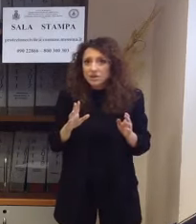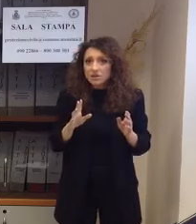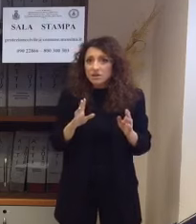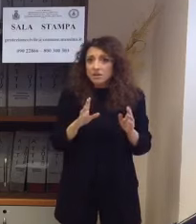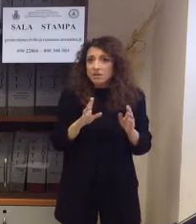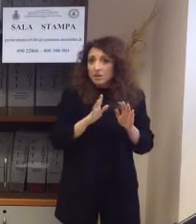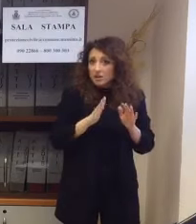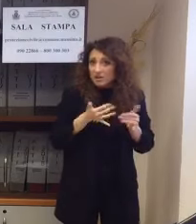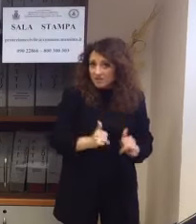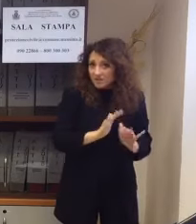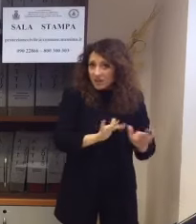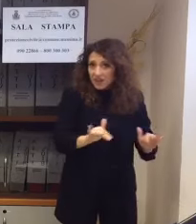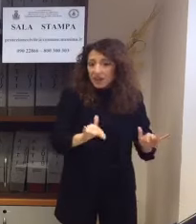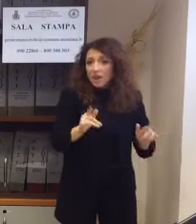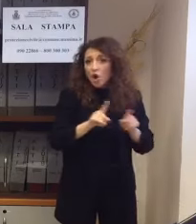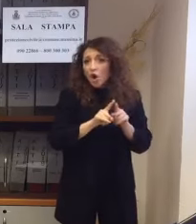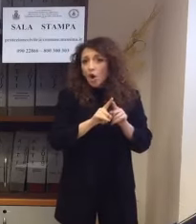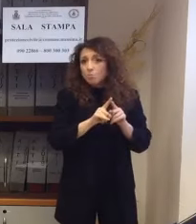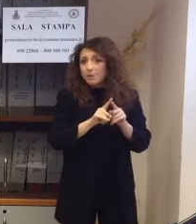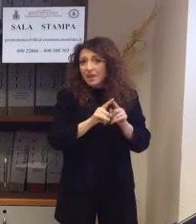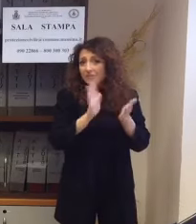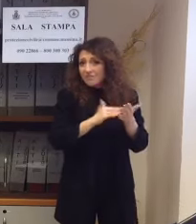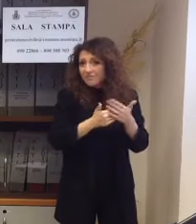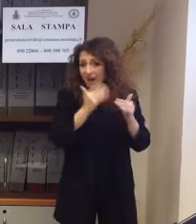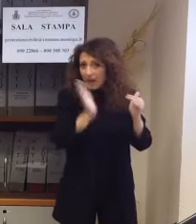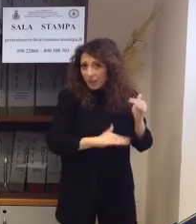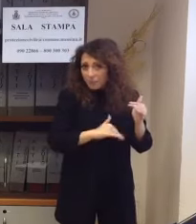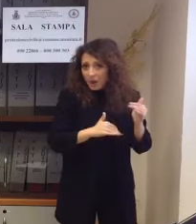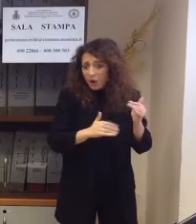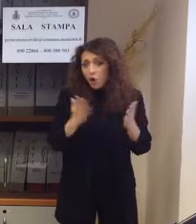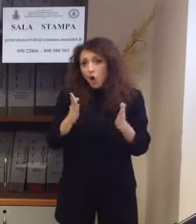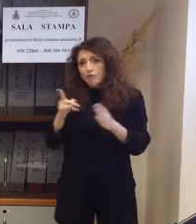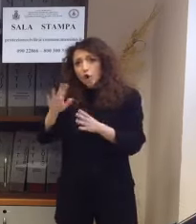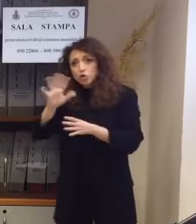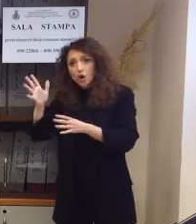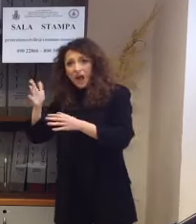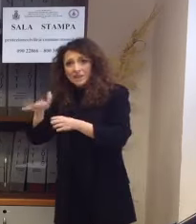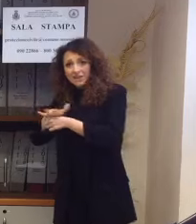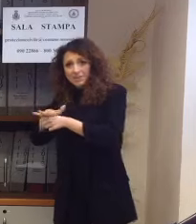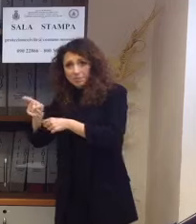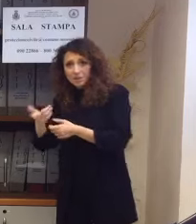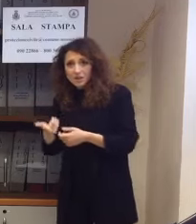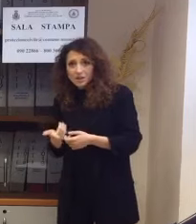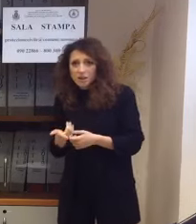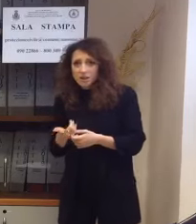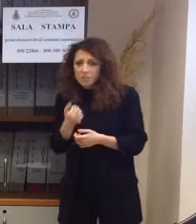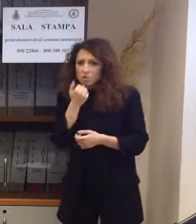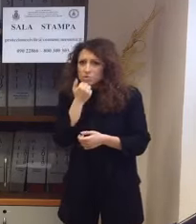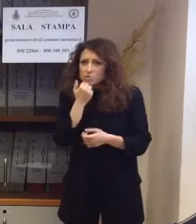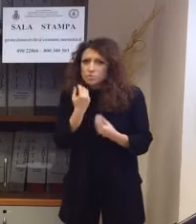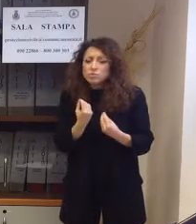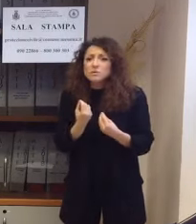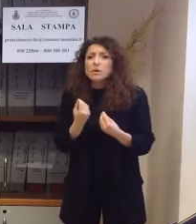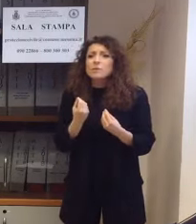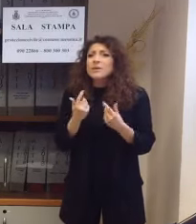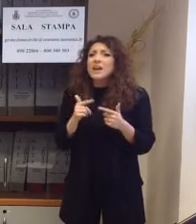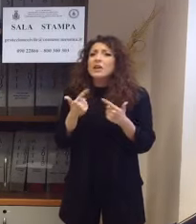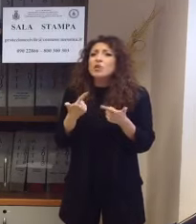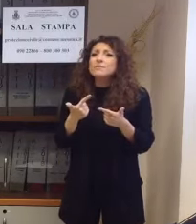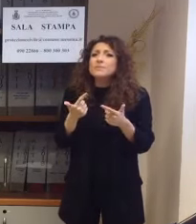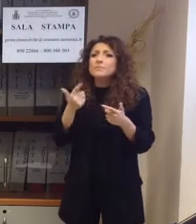sono bambini di terza categoria, essendo che non fanno comprare queste cose. E poi un'altra cosa, perché non semplificate questa Family Card?